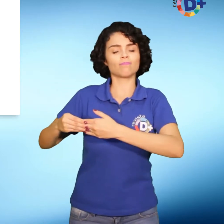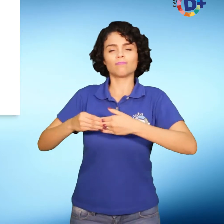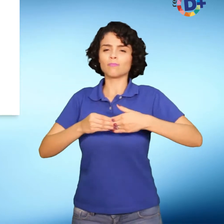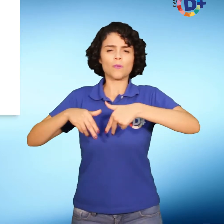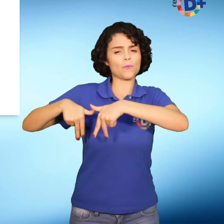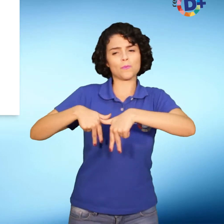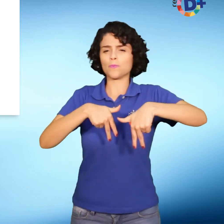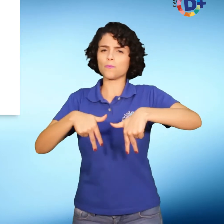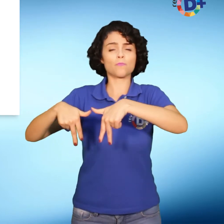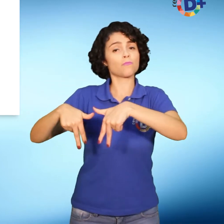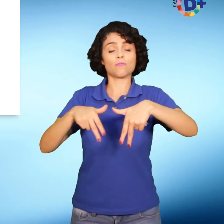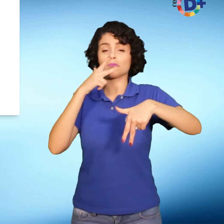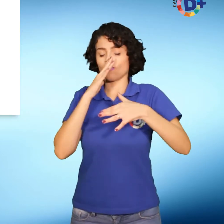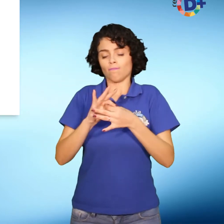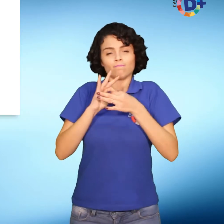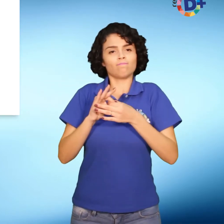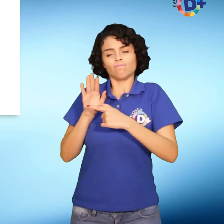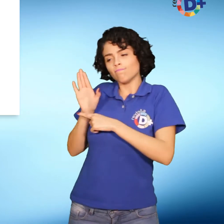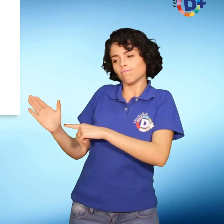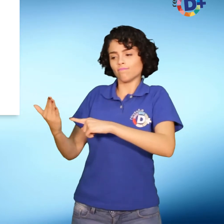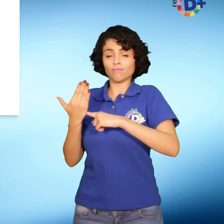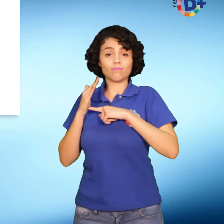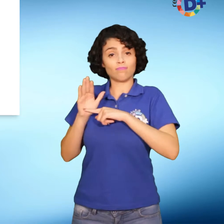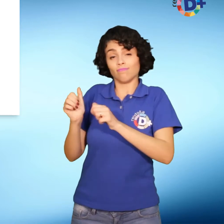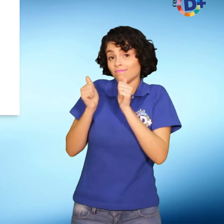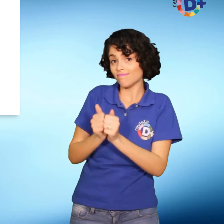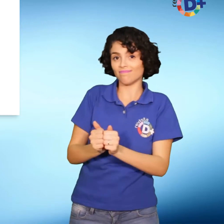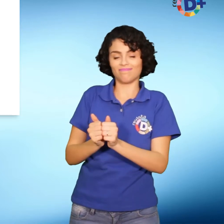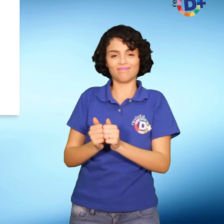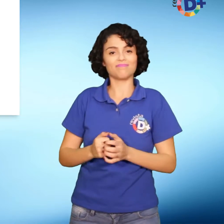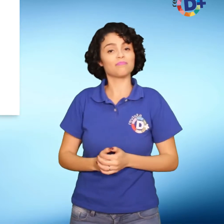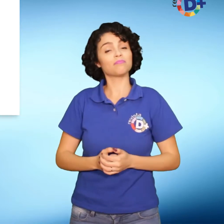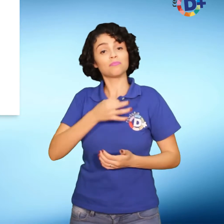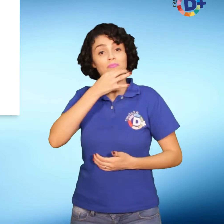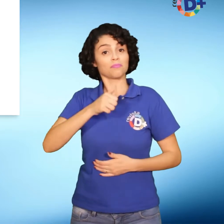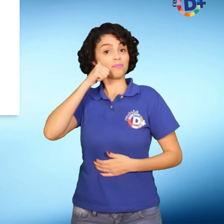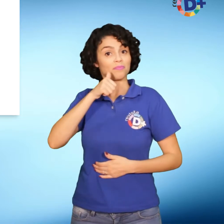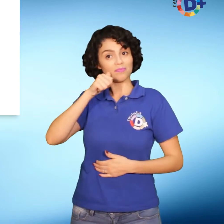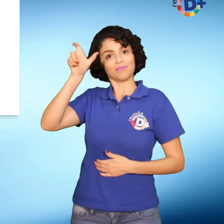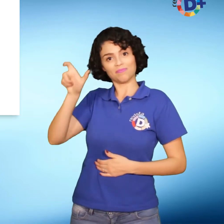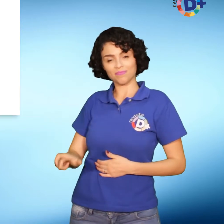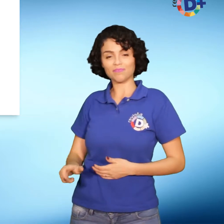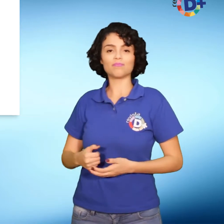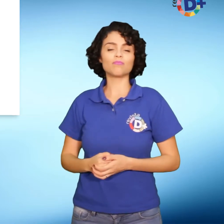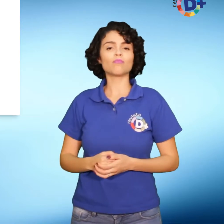complementamos na pista e formamos um time afirma terezinha ao todo a dupla conquistou duas medalhas